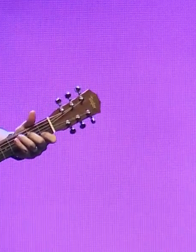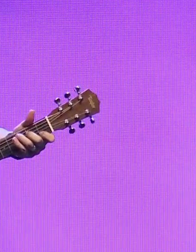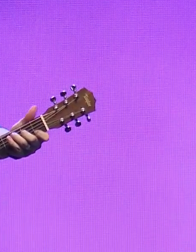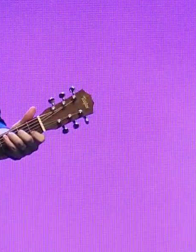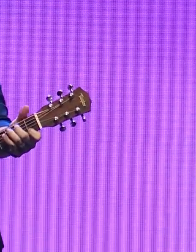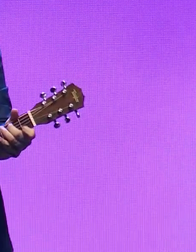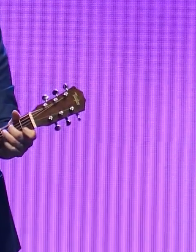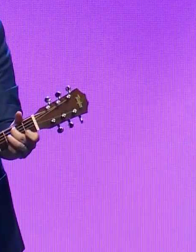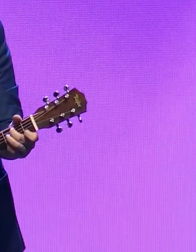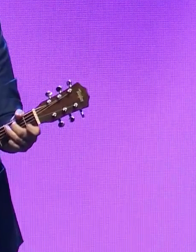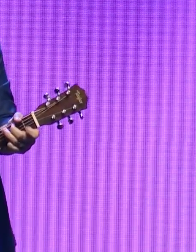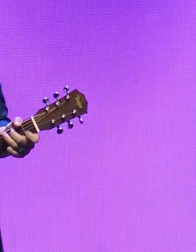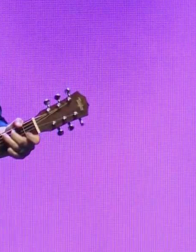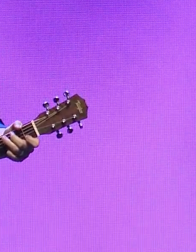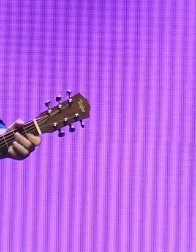memulihkan hati,